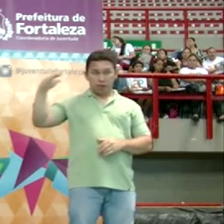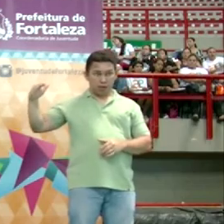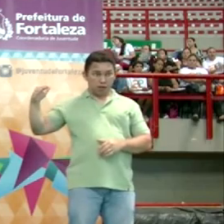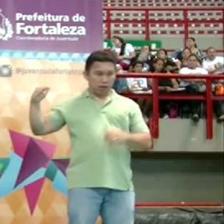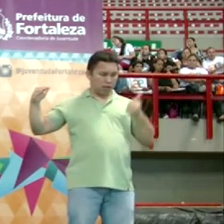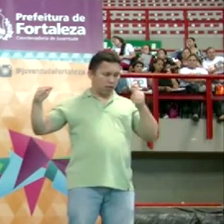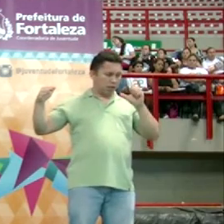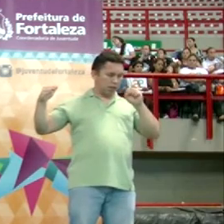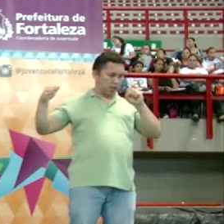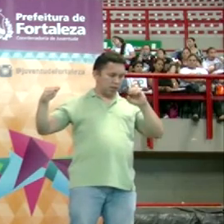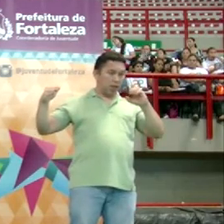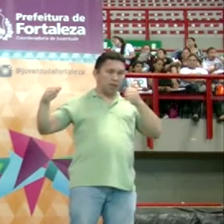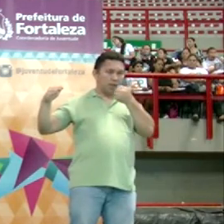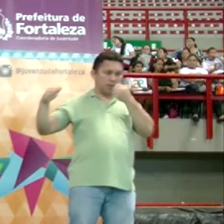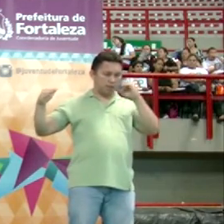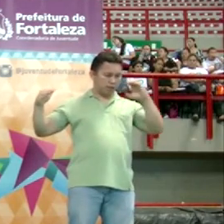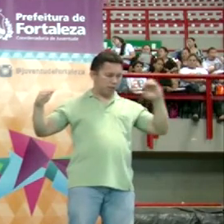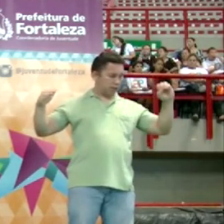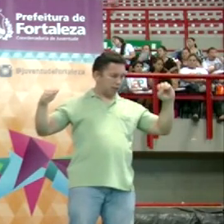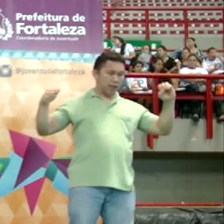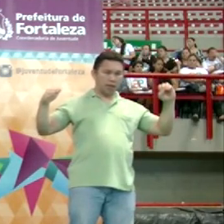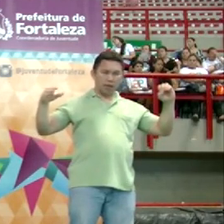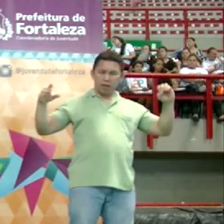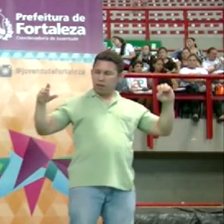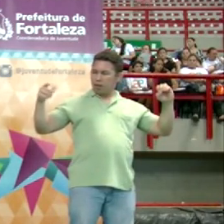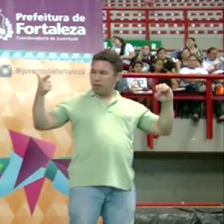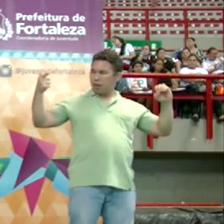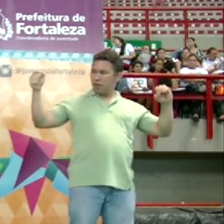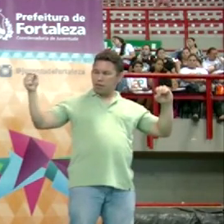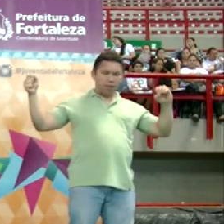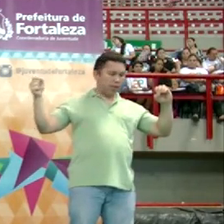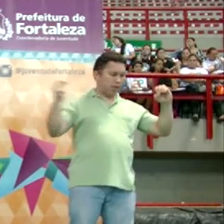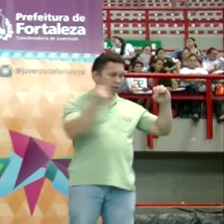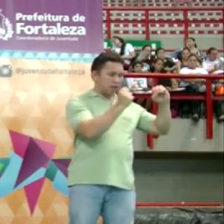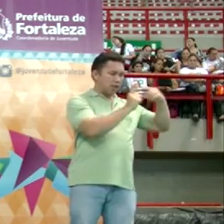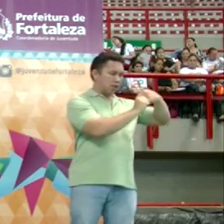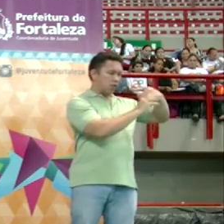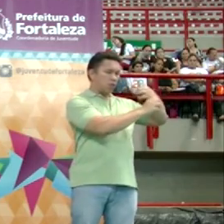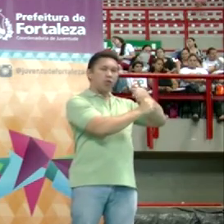era 100% e vai aumentar 20%, vai passar a ser quanto?